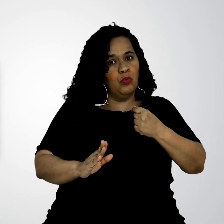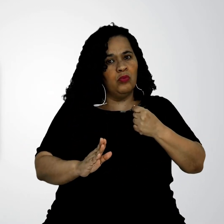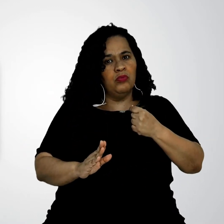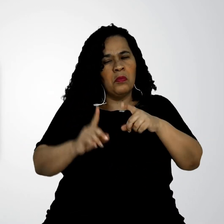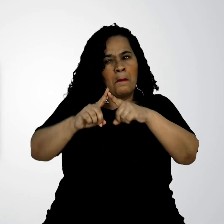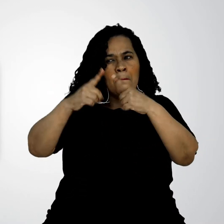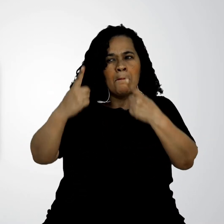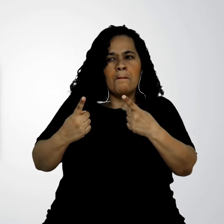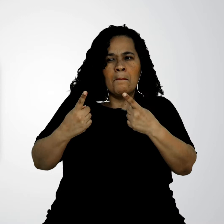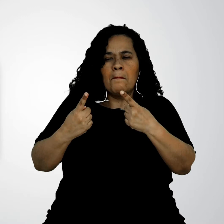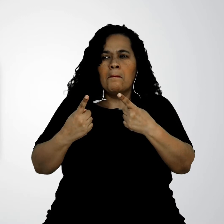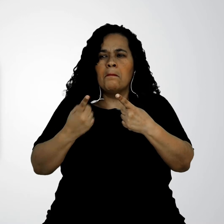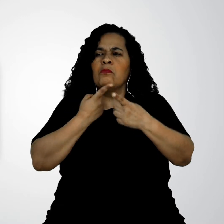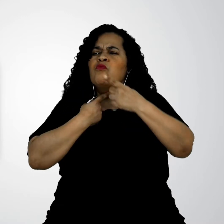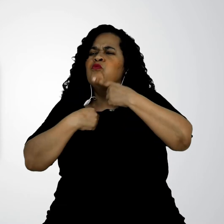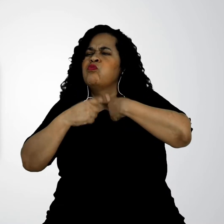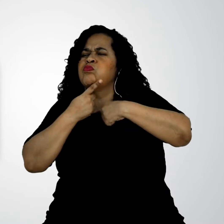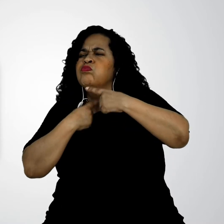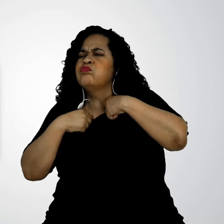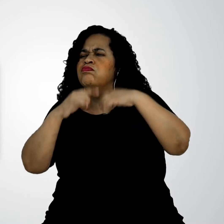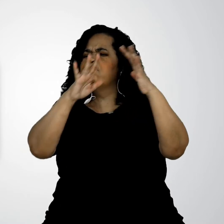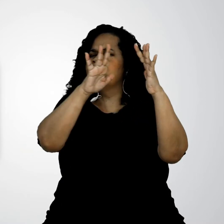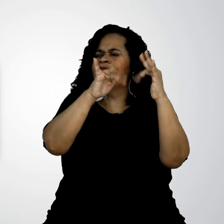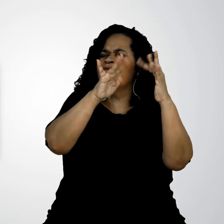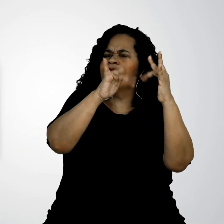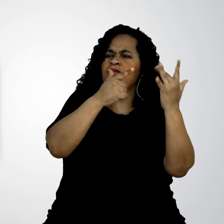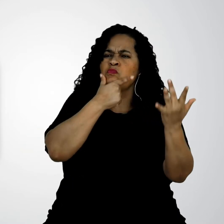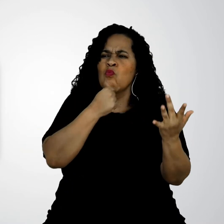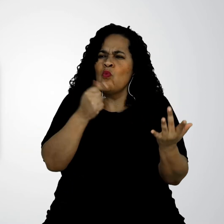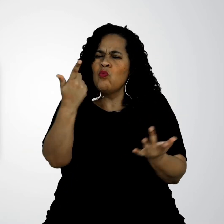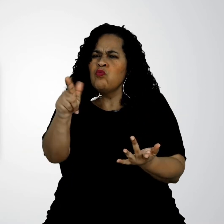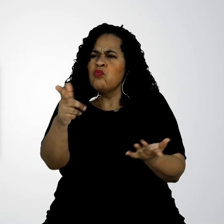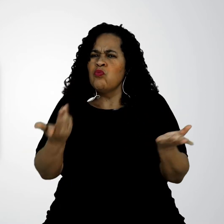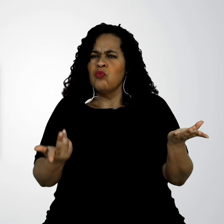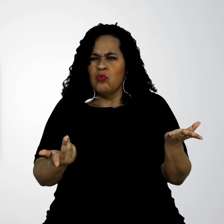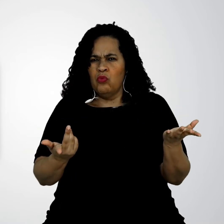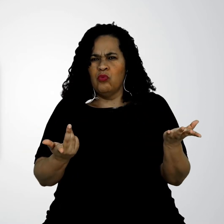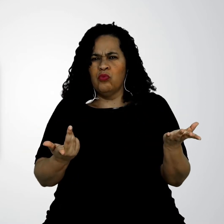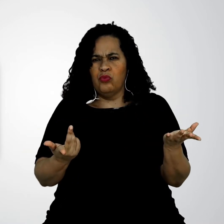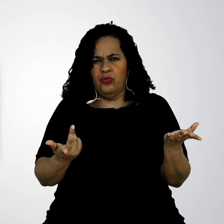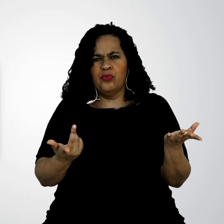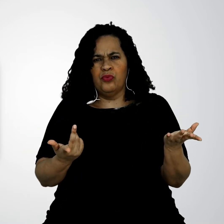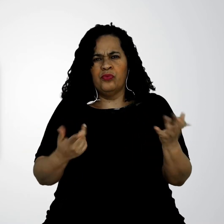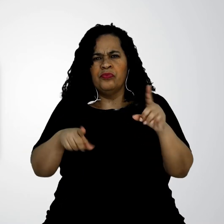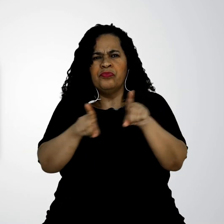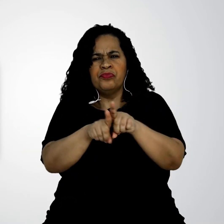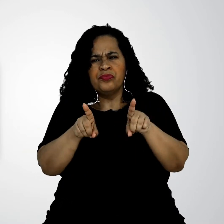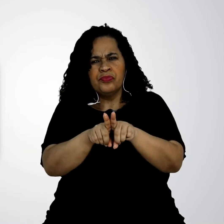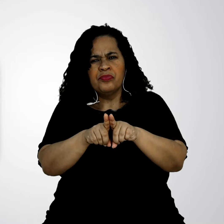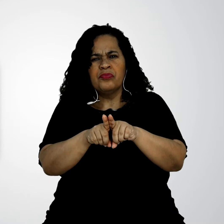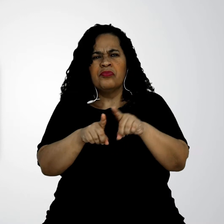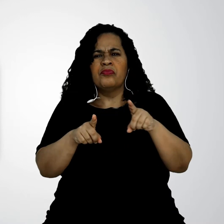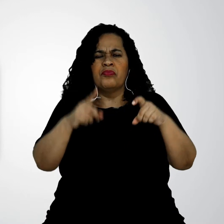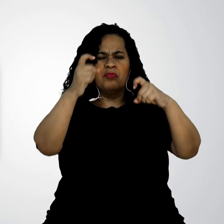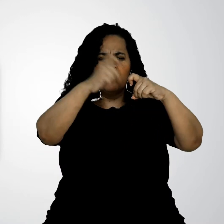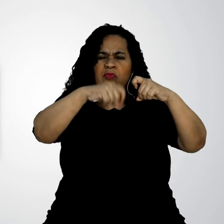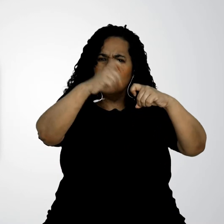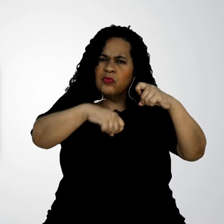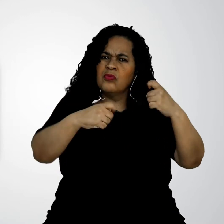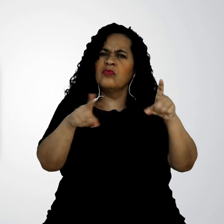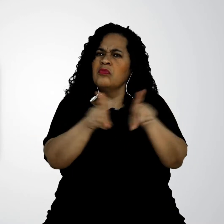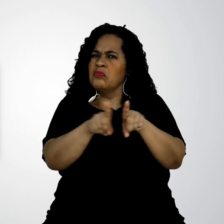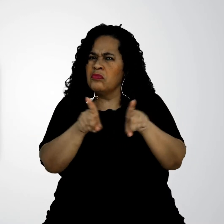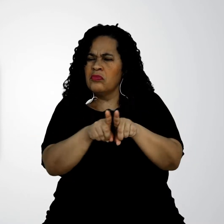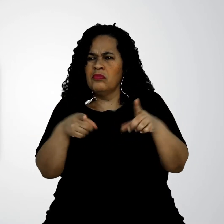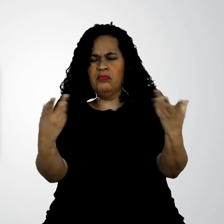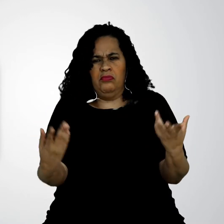mulher, e vice-versa, nascer mulher é ter atração íntima, sexual por homem. Então aqui existem essa linha, eu